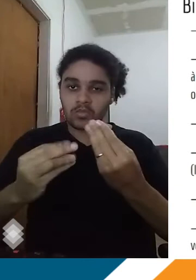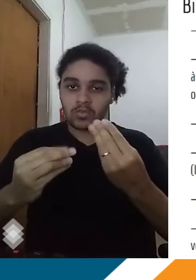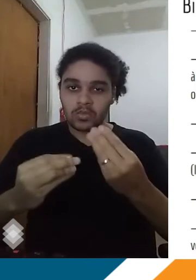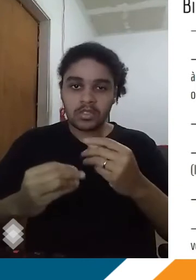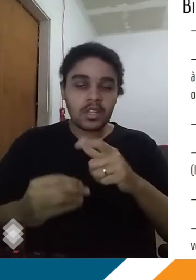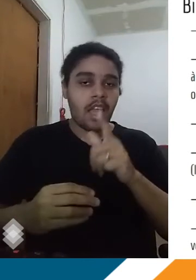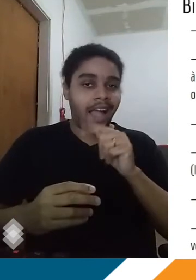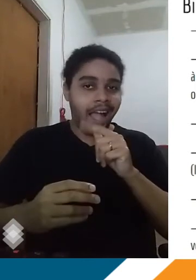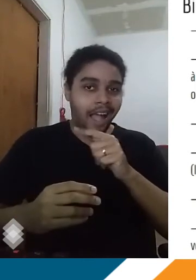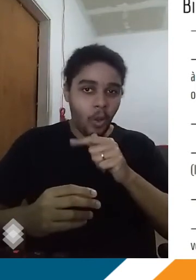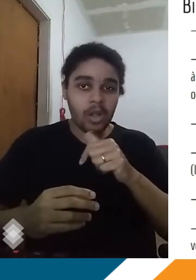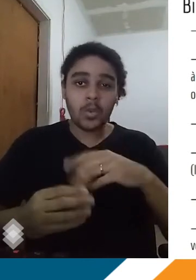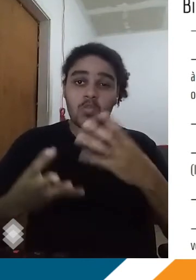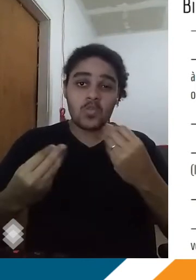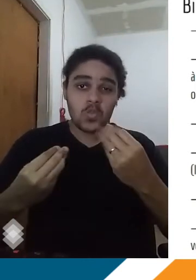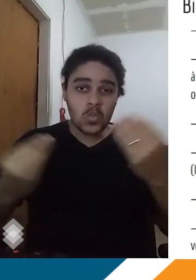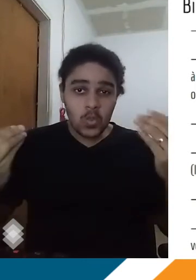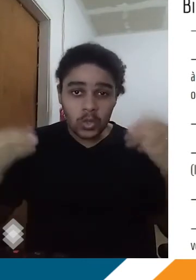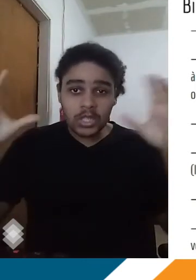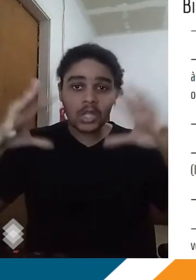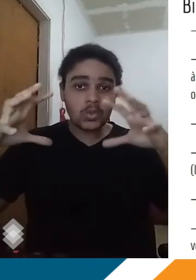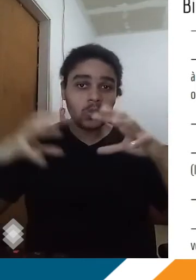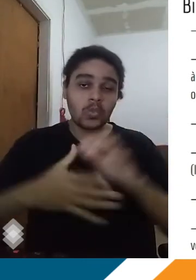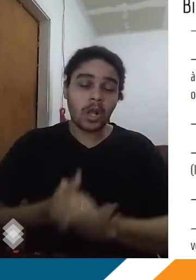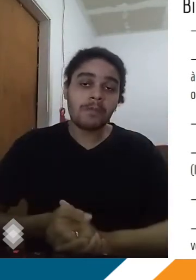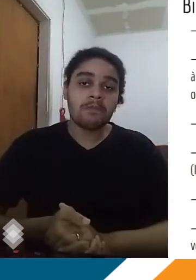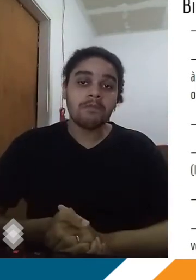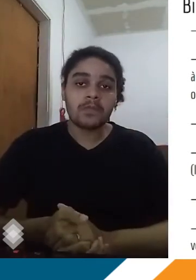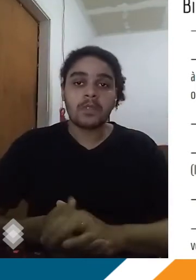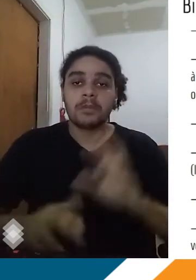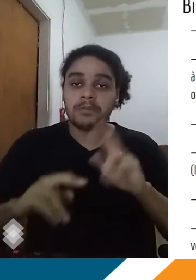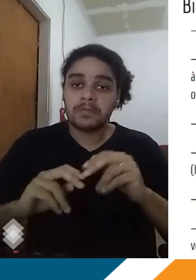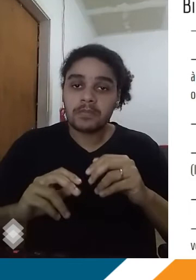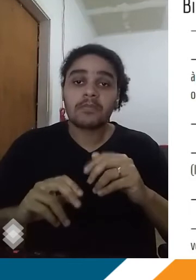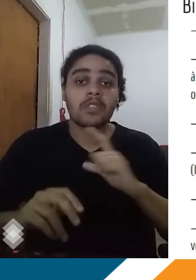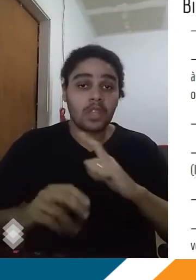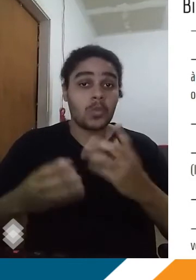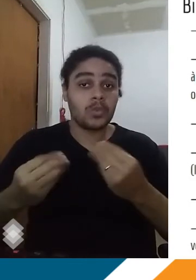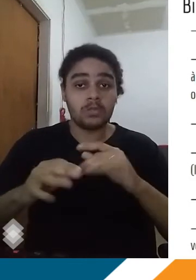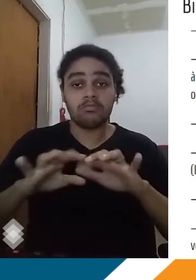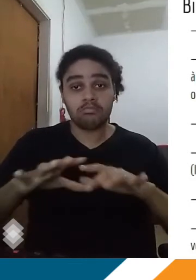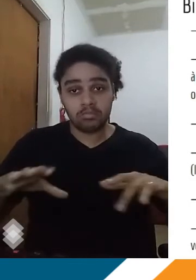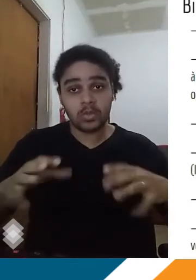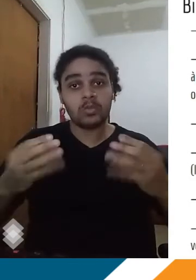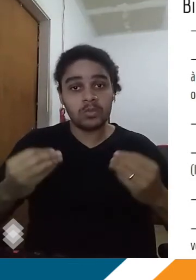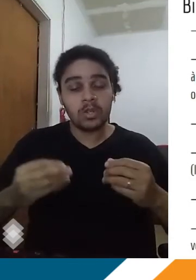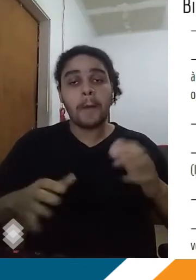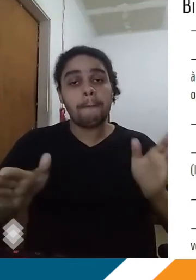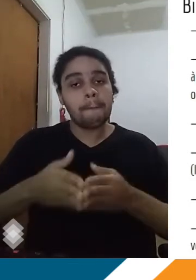índice pluviométrico, ou seja, altos índices de chuva. Portanto, ele também possui solos muito espessos e